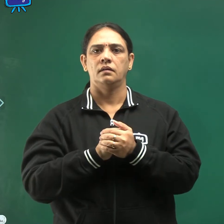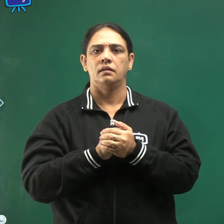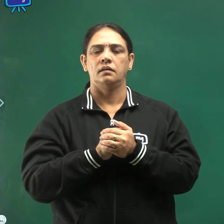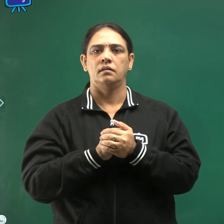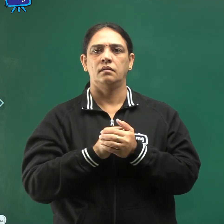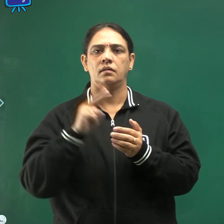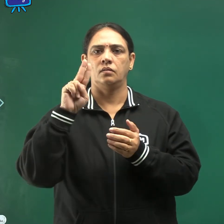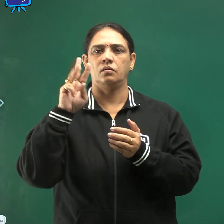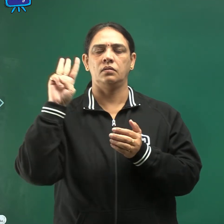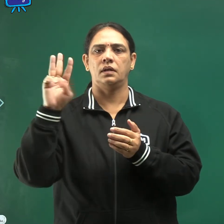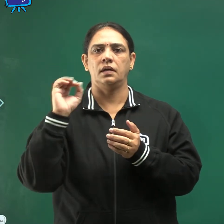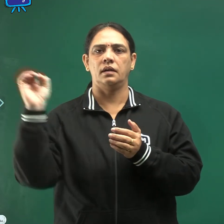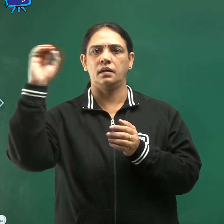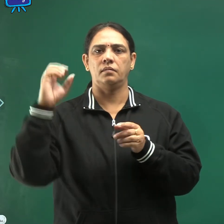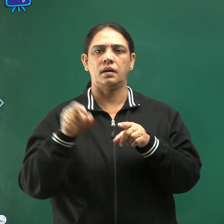23 डिग्री बराबर